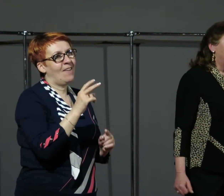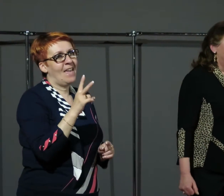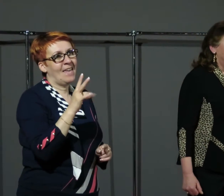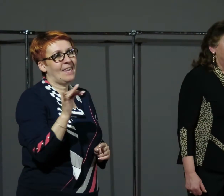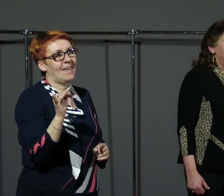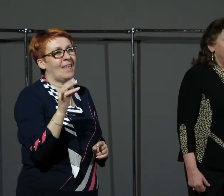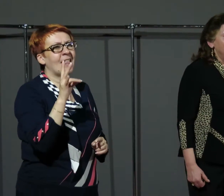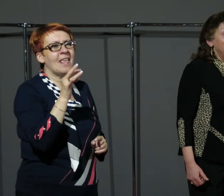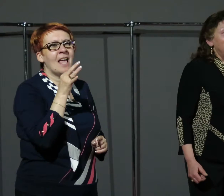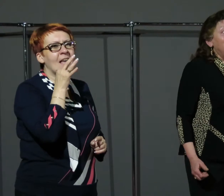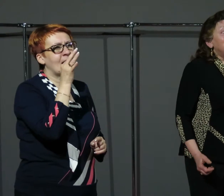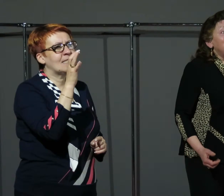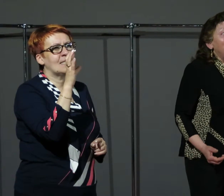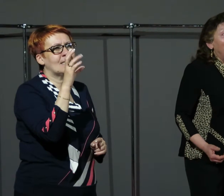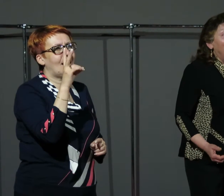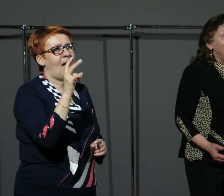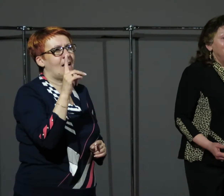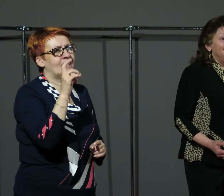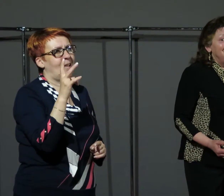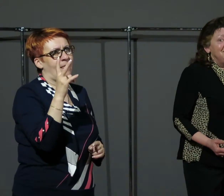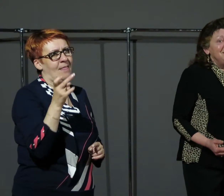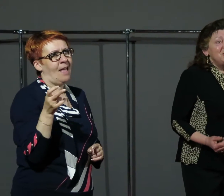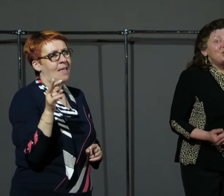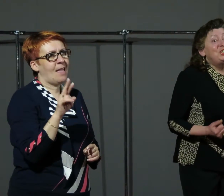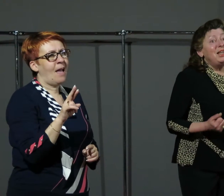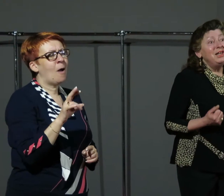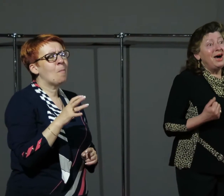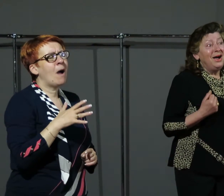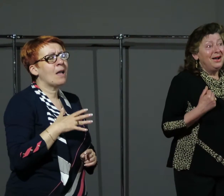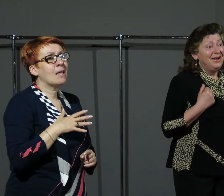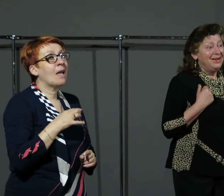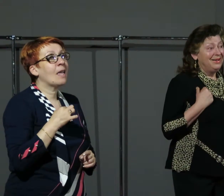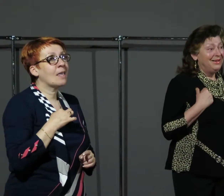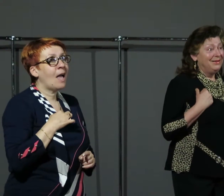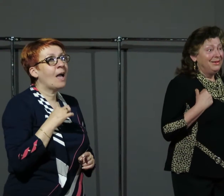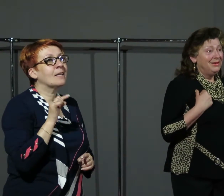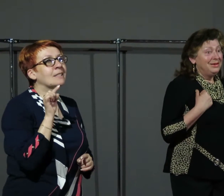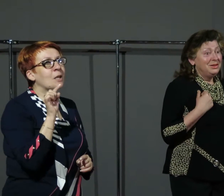несказанная, я тебя ждала.